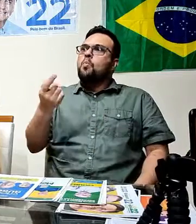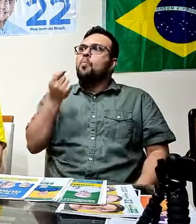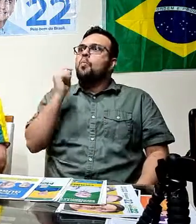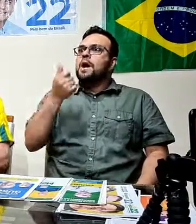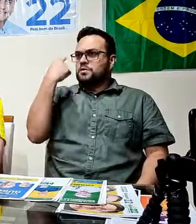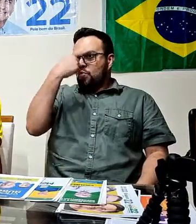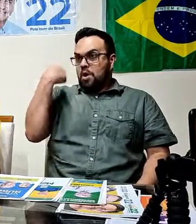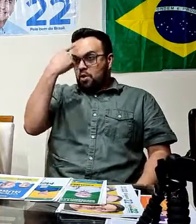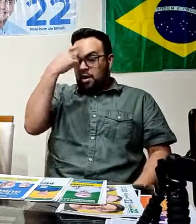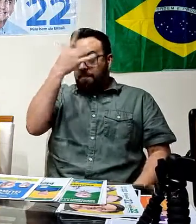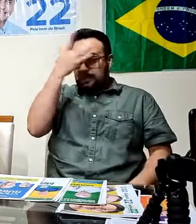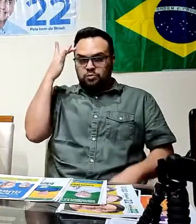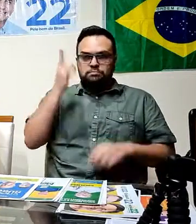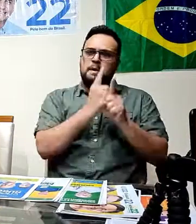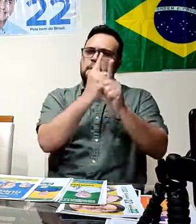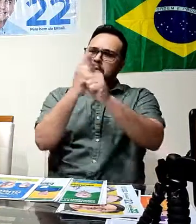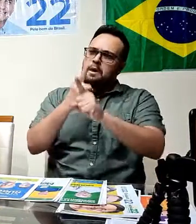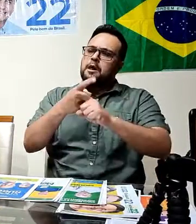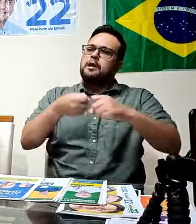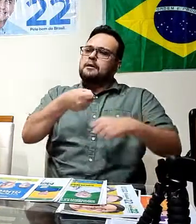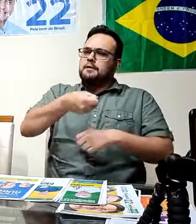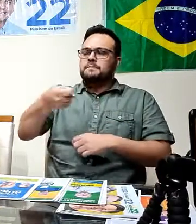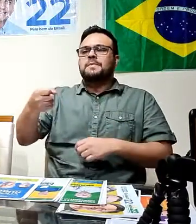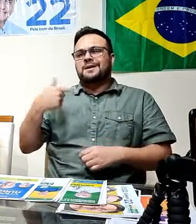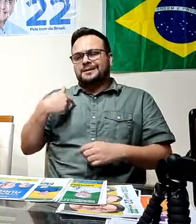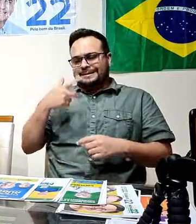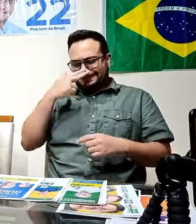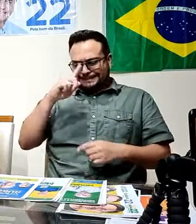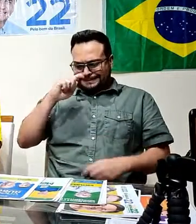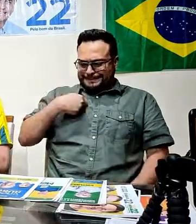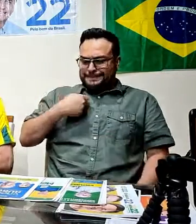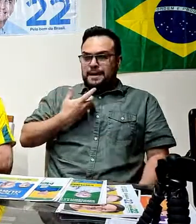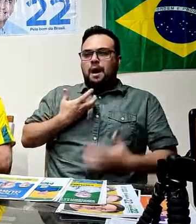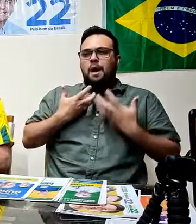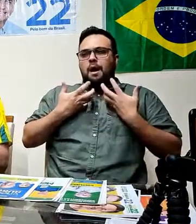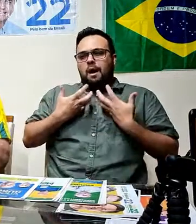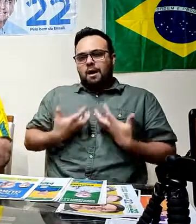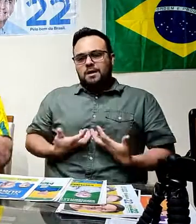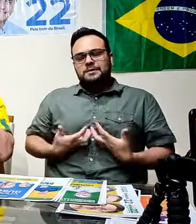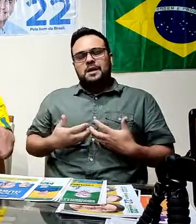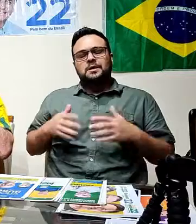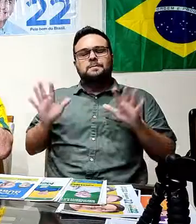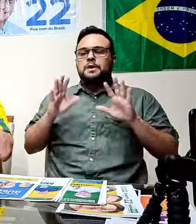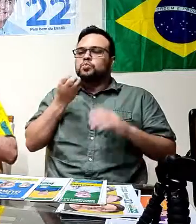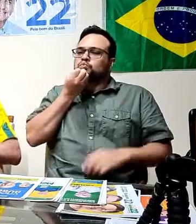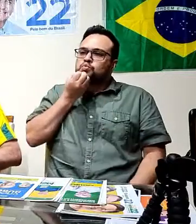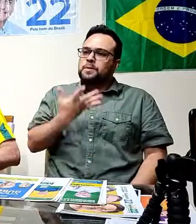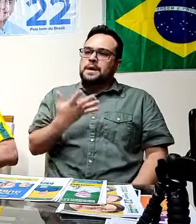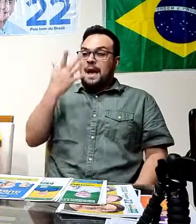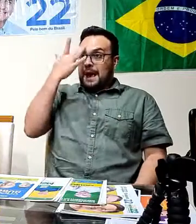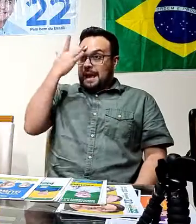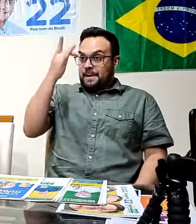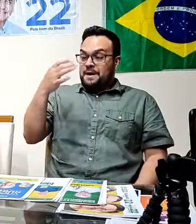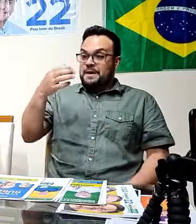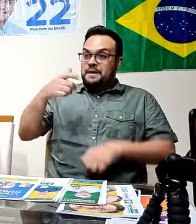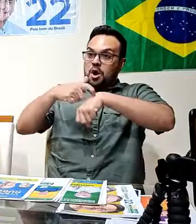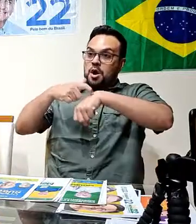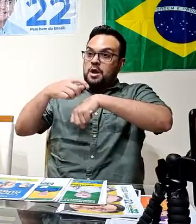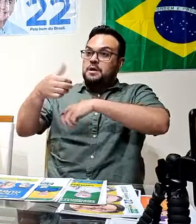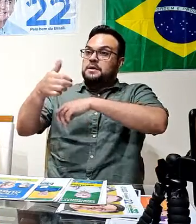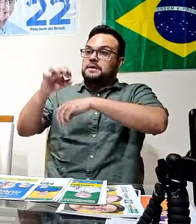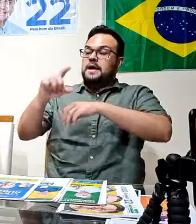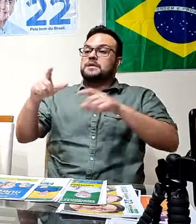pessoal, depois viemos embora. Estou meio cansado aqui, mas tudo bem. Amanhã, às 10 horas da manhã, lá